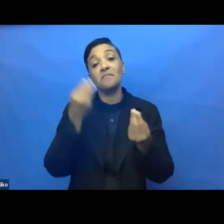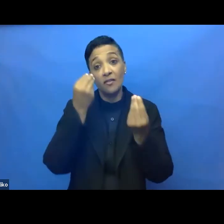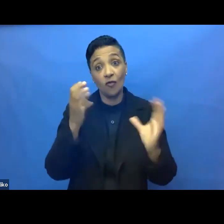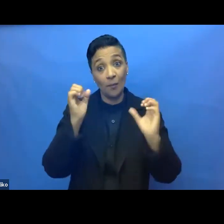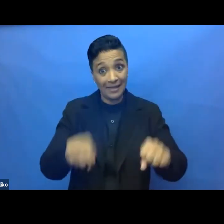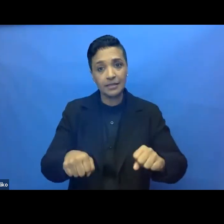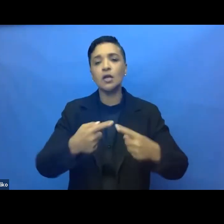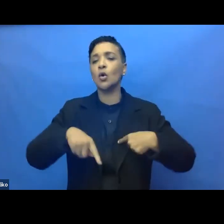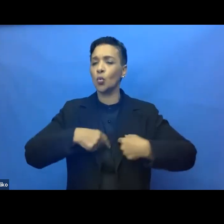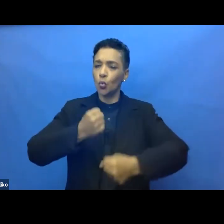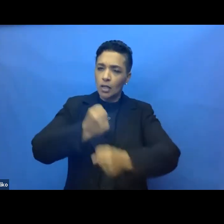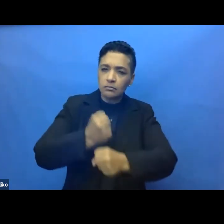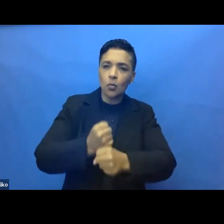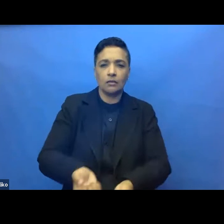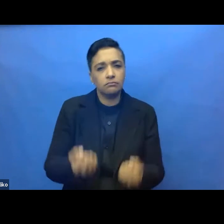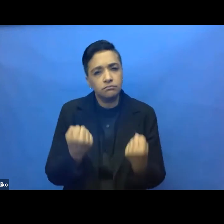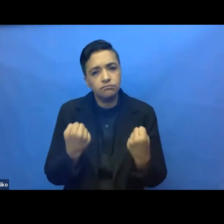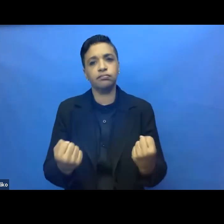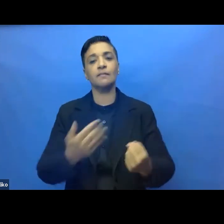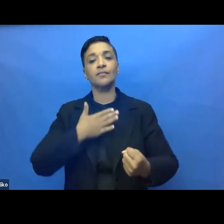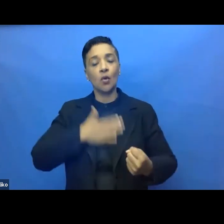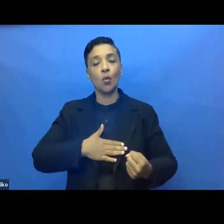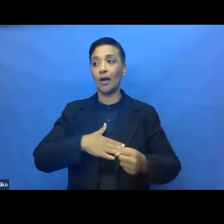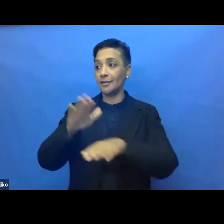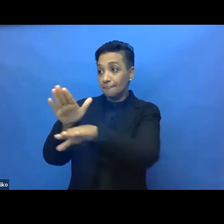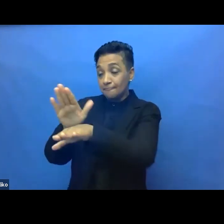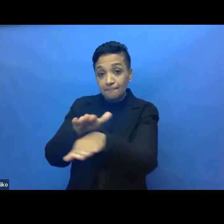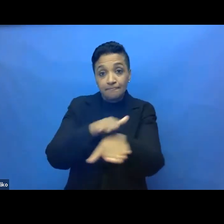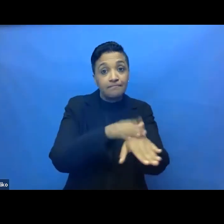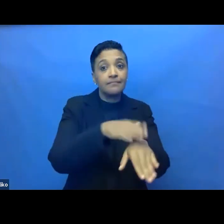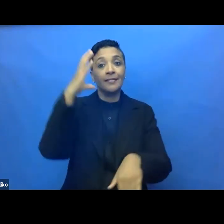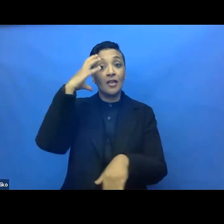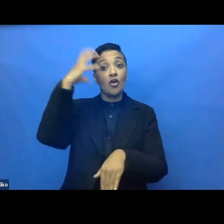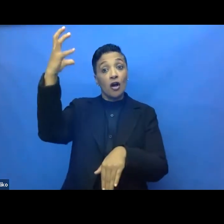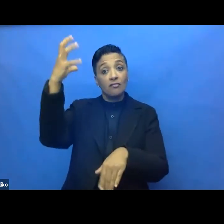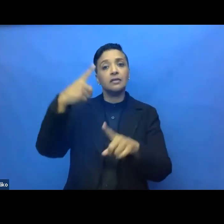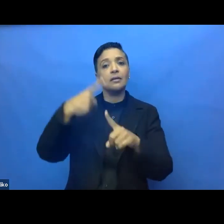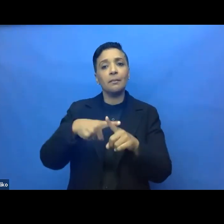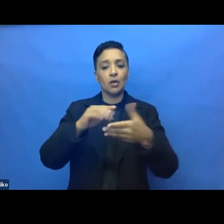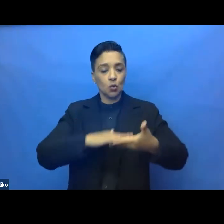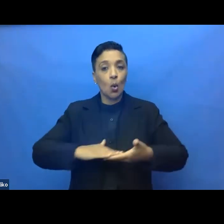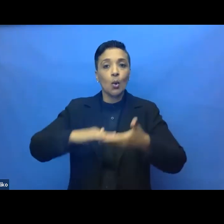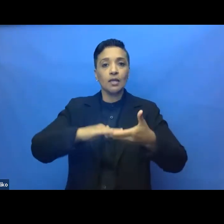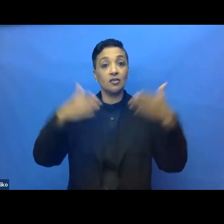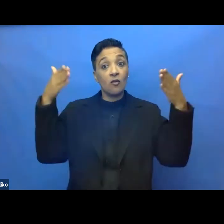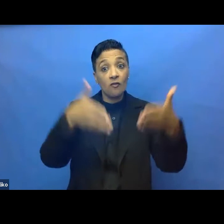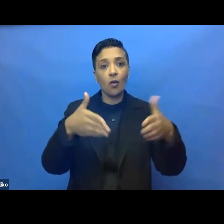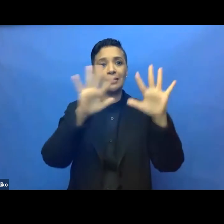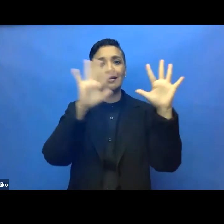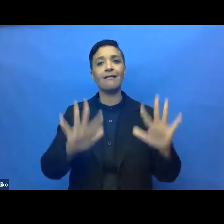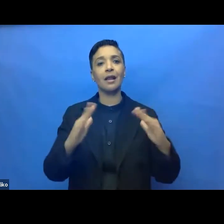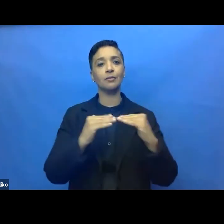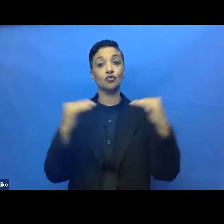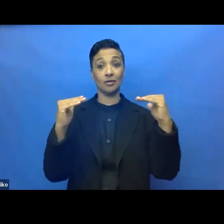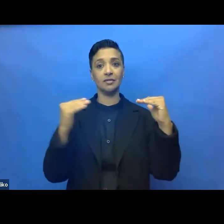prenantes, il y a des lacunes d'information. Donc, je pense que les organisations, les gouvernements qui